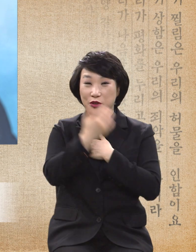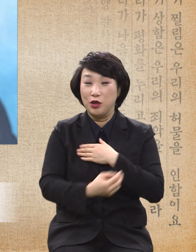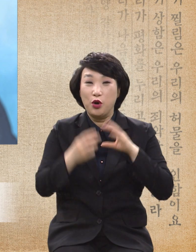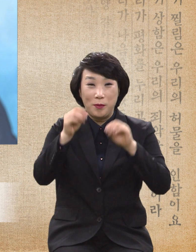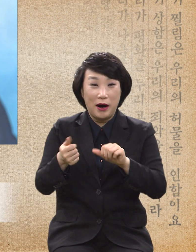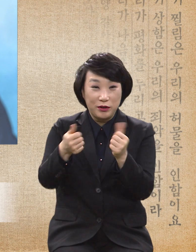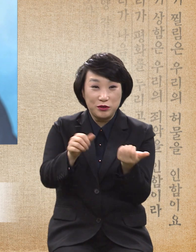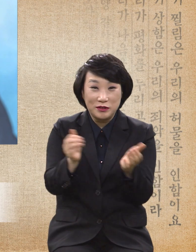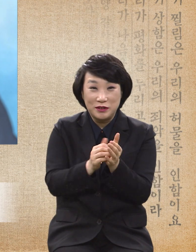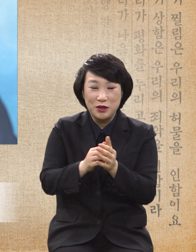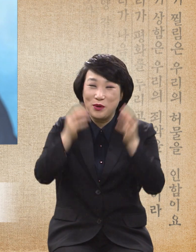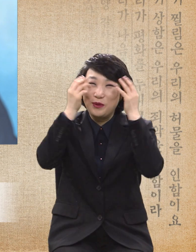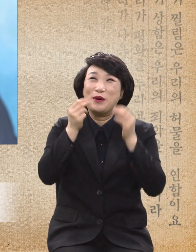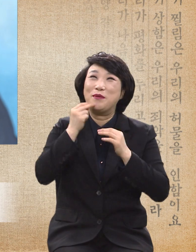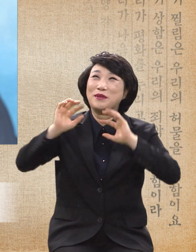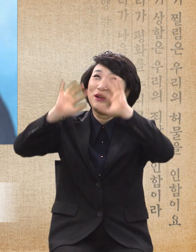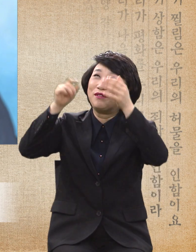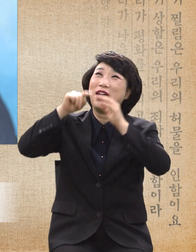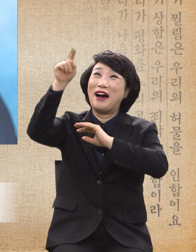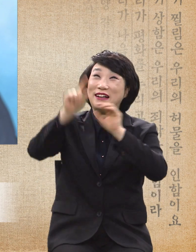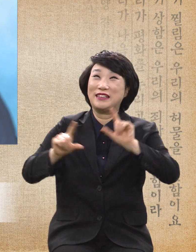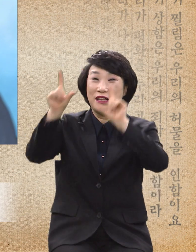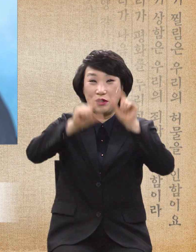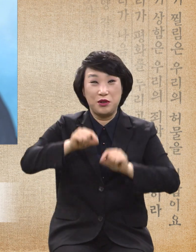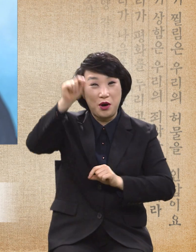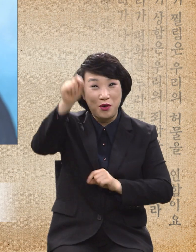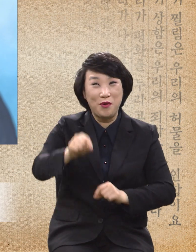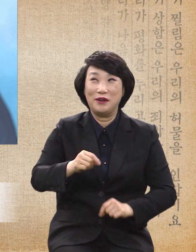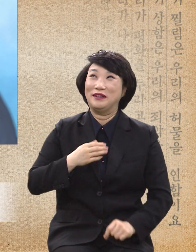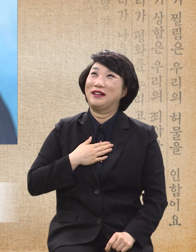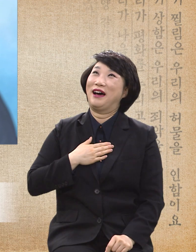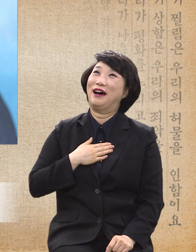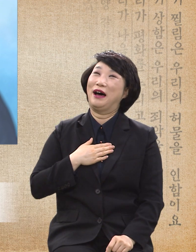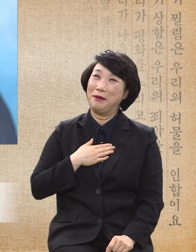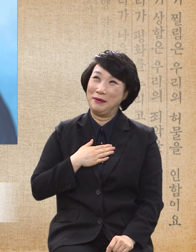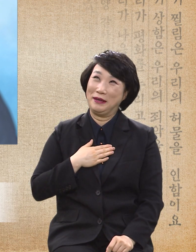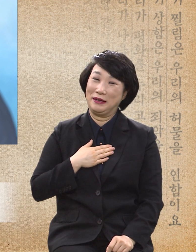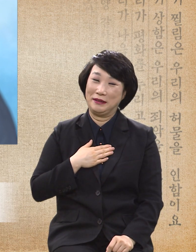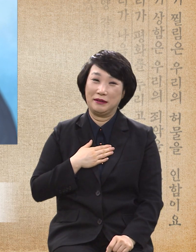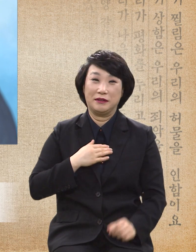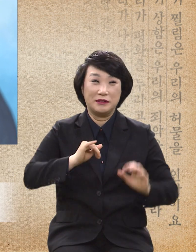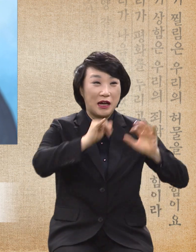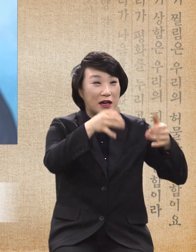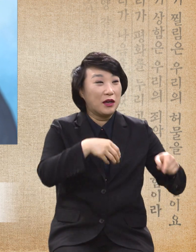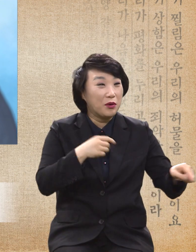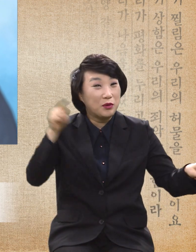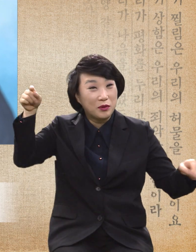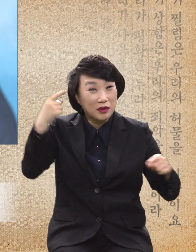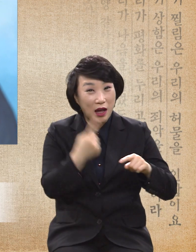남은 고통 없는 천국에서 영원히 산다는 것. 세상에 그런 거 있어?